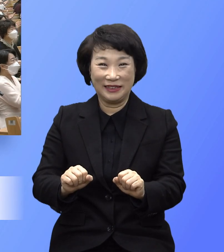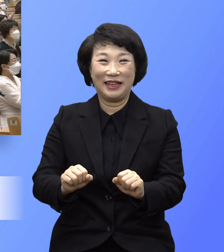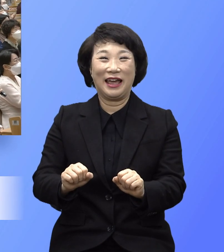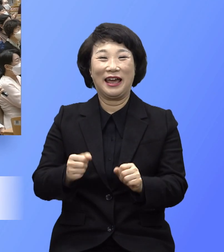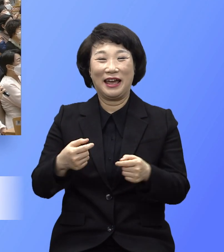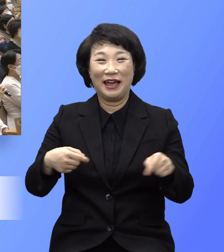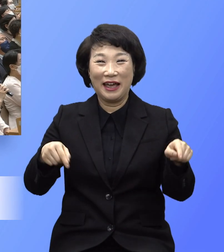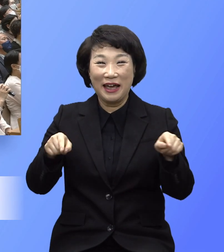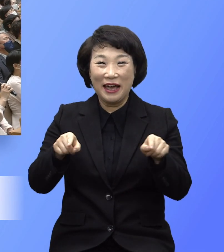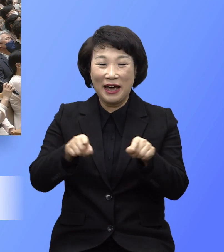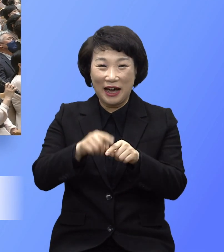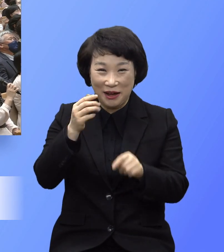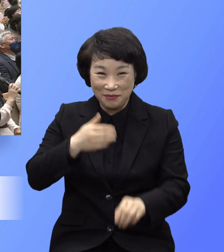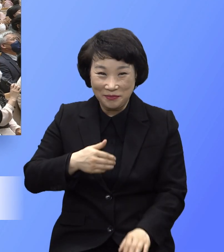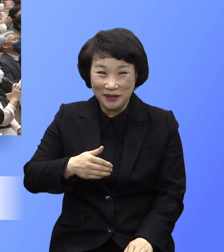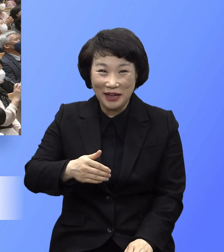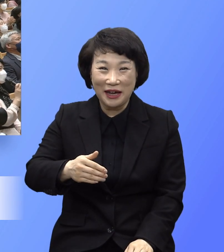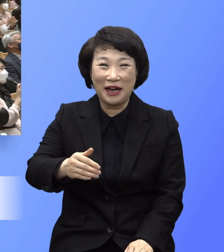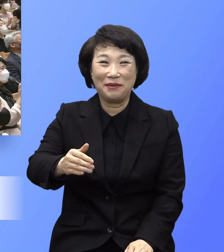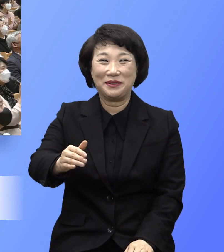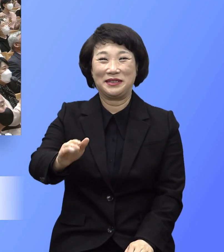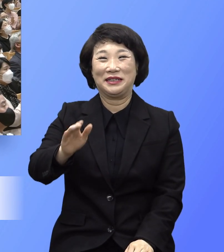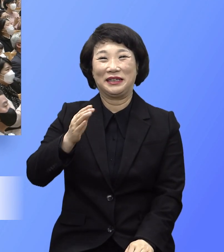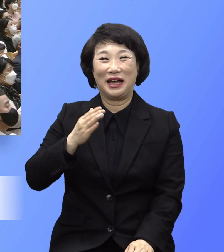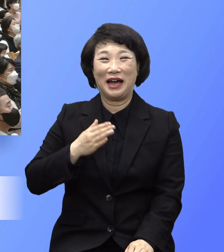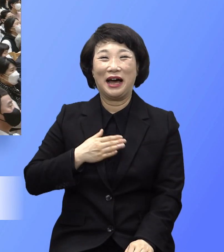그곳에 있네. 함께